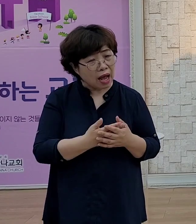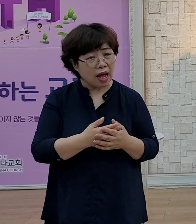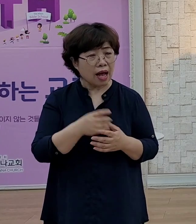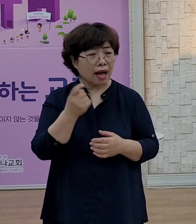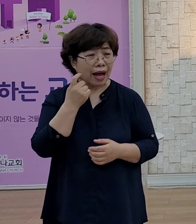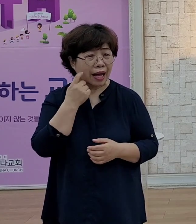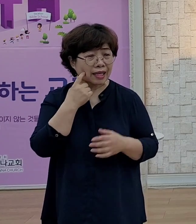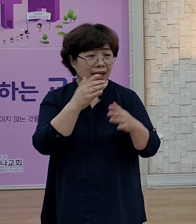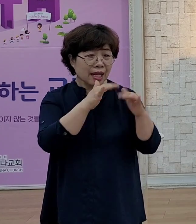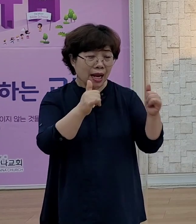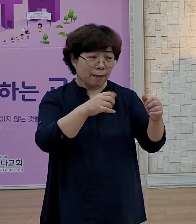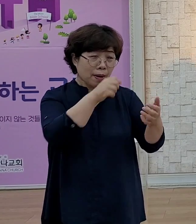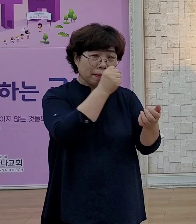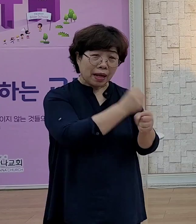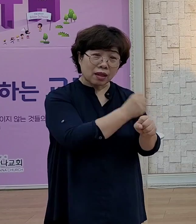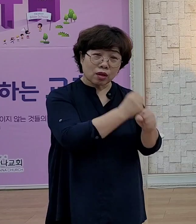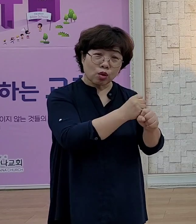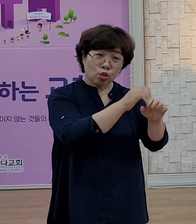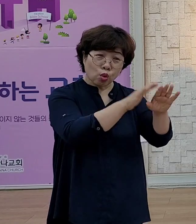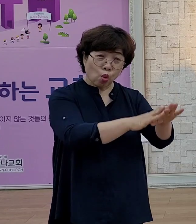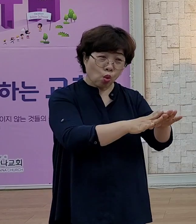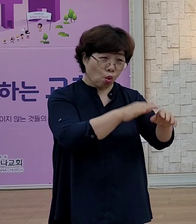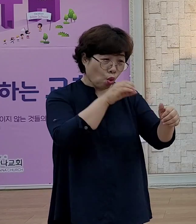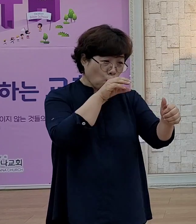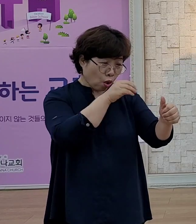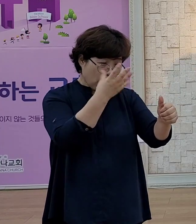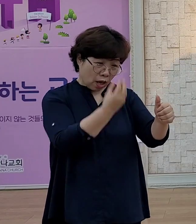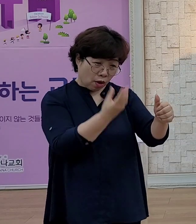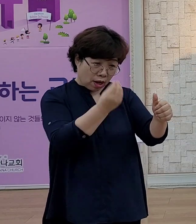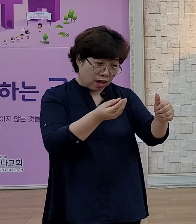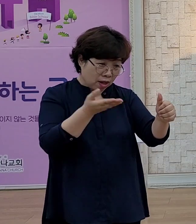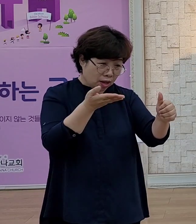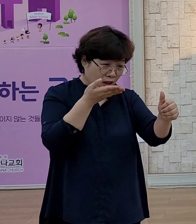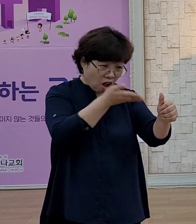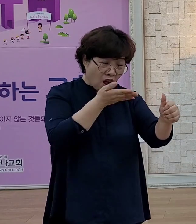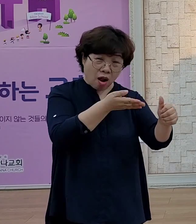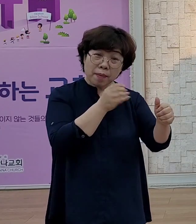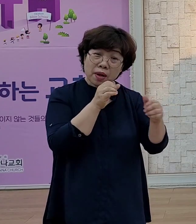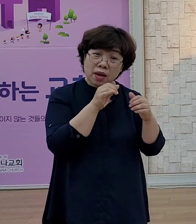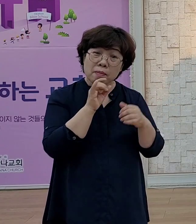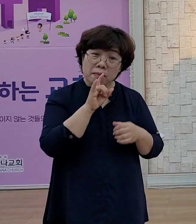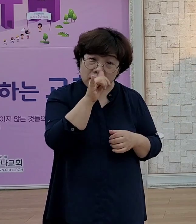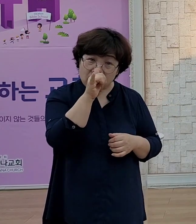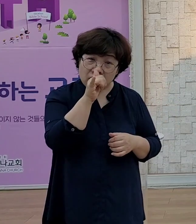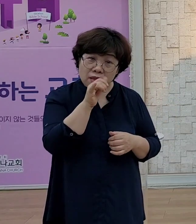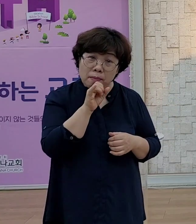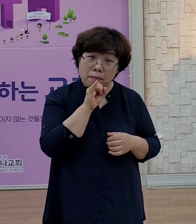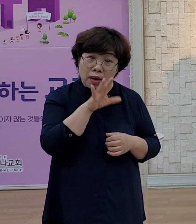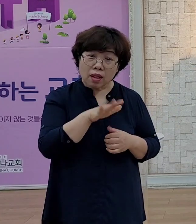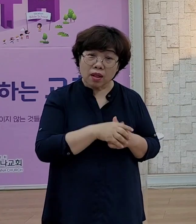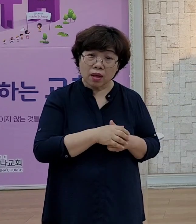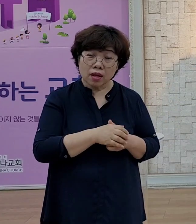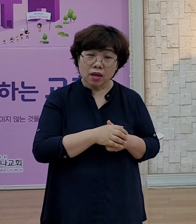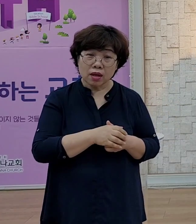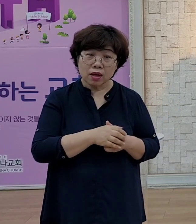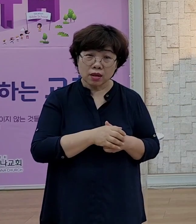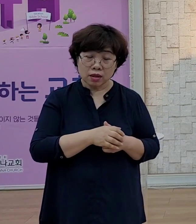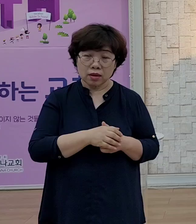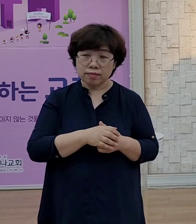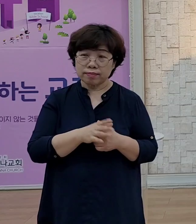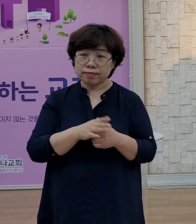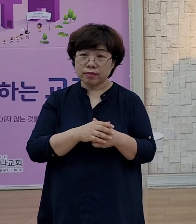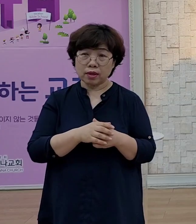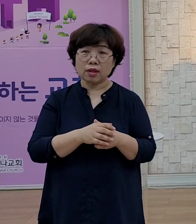가상의 인물이라 제가 그랬잖아요. 누구냐? 여러분 이 야고보서 제가 첫 시간에도 제가 배경으로